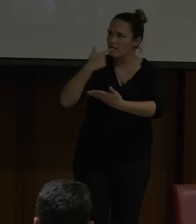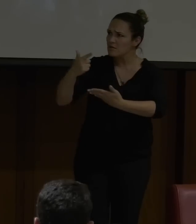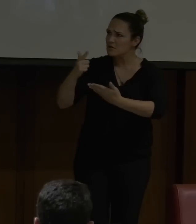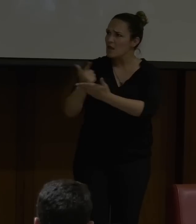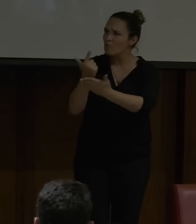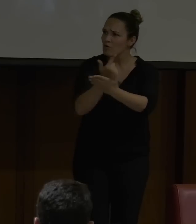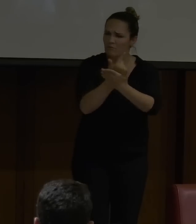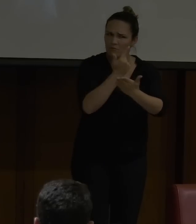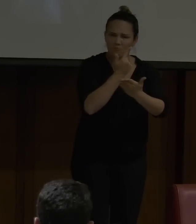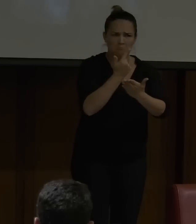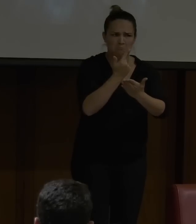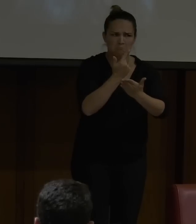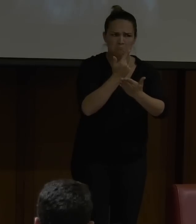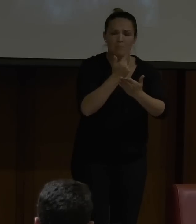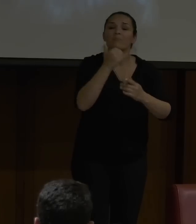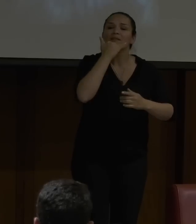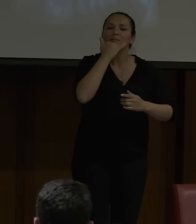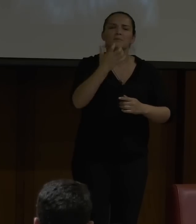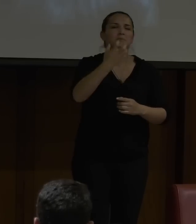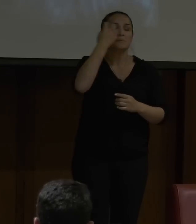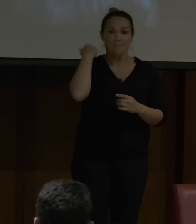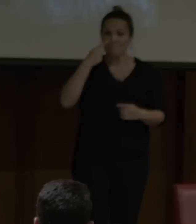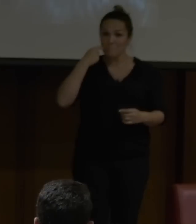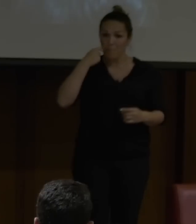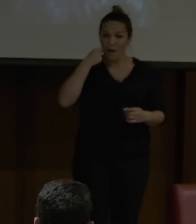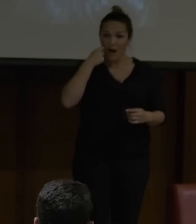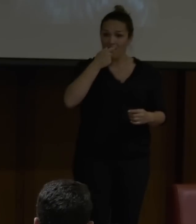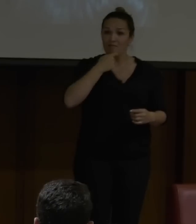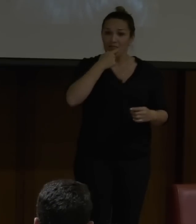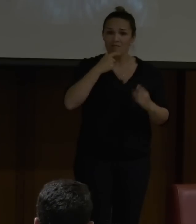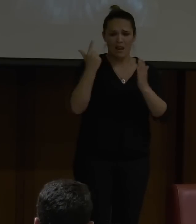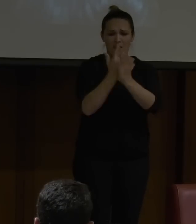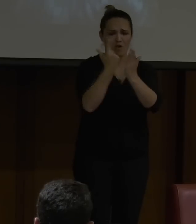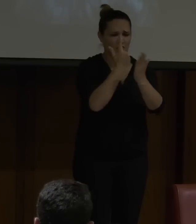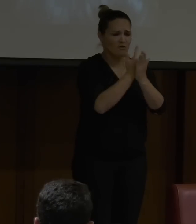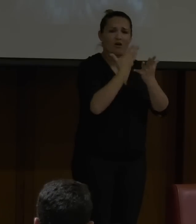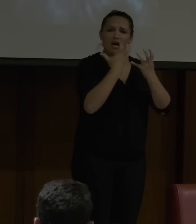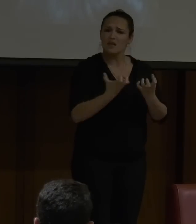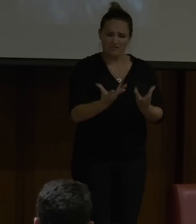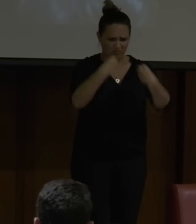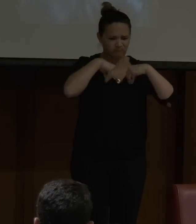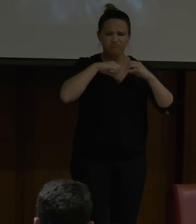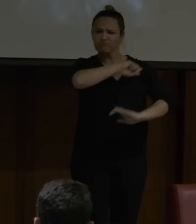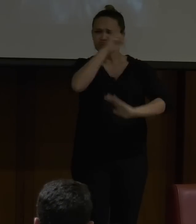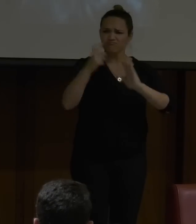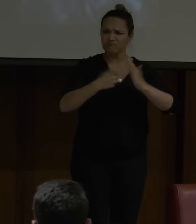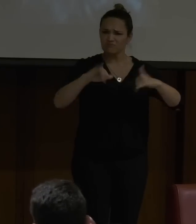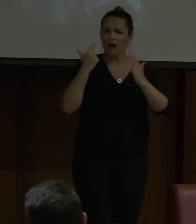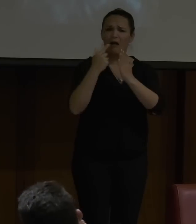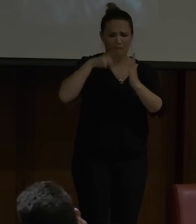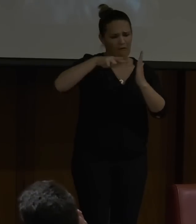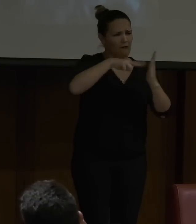que le haya prometido libros. En esa época ya mi papá le habían leído todos los libros que él quiso. Ajá, ok. Uno de